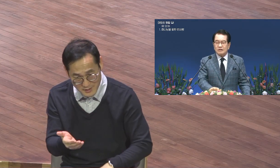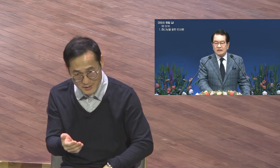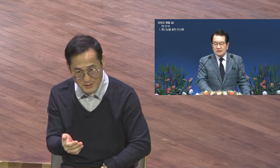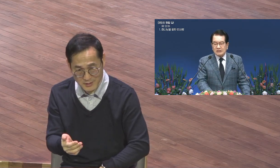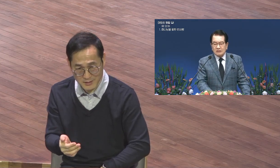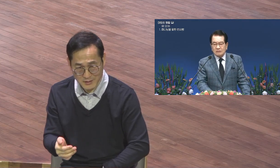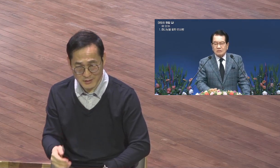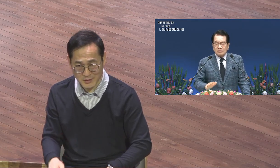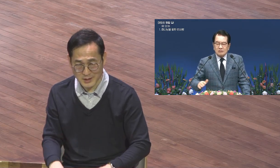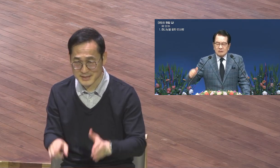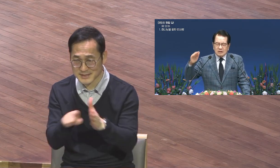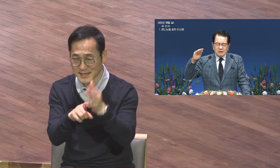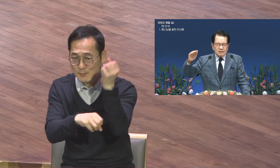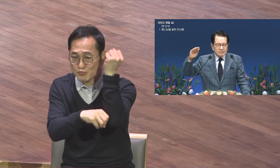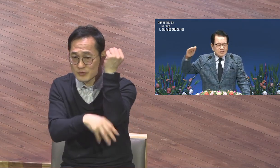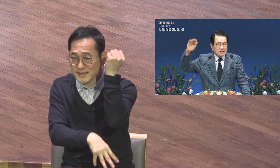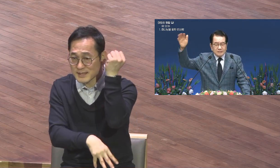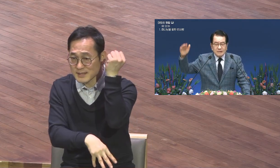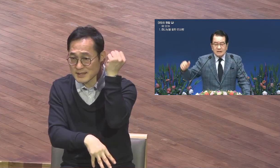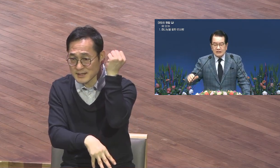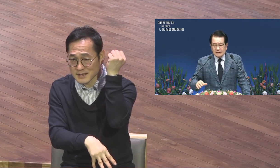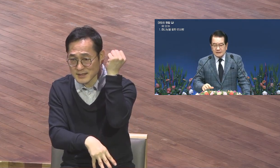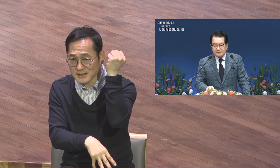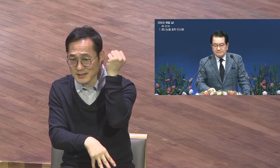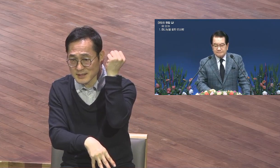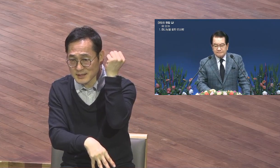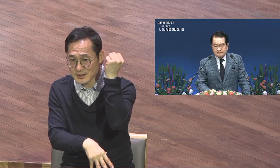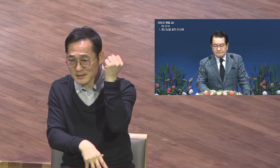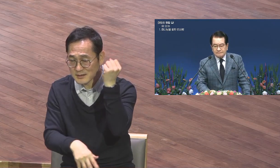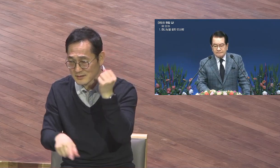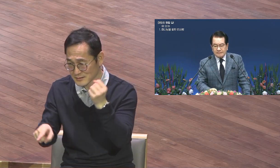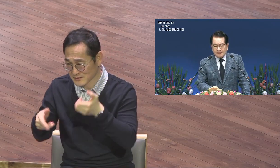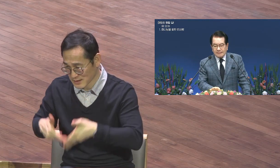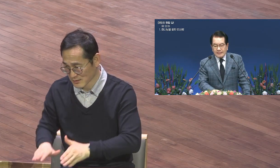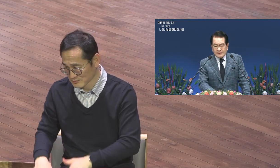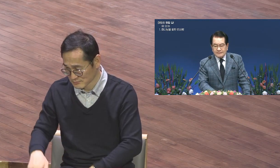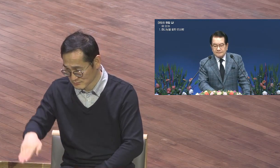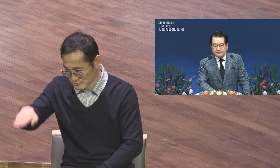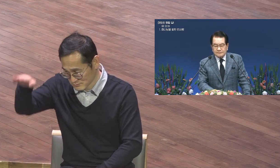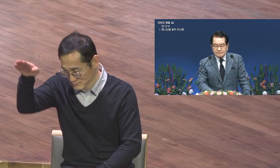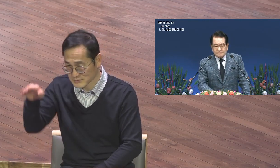신앙 뿌리 자체가요. 엄청납니다, 차이가.